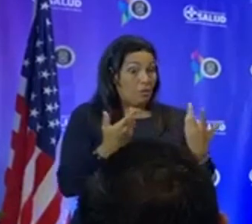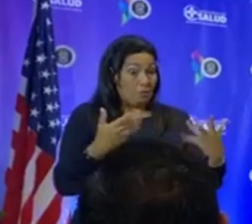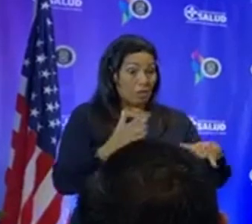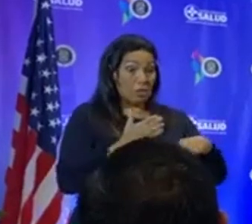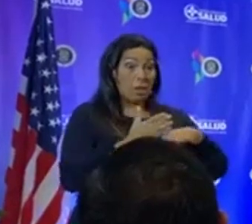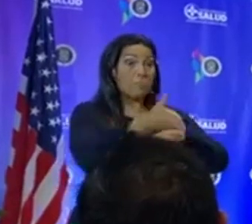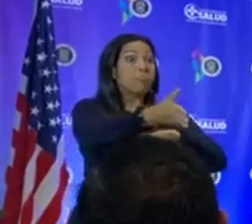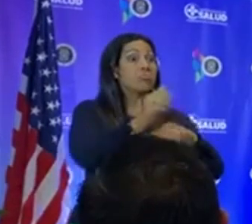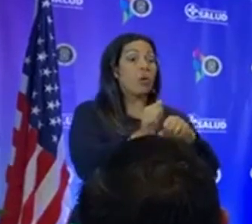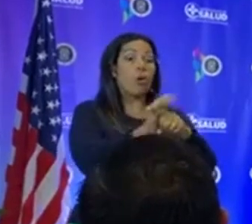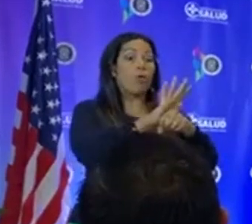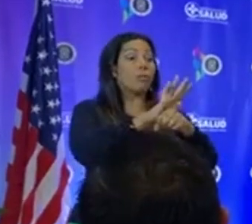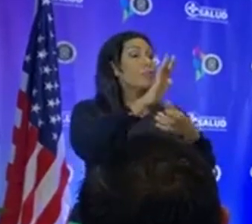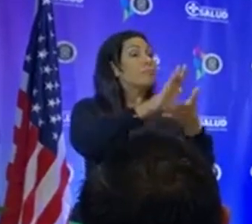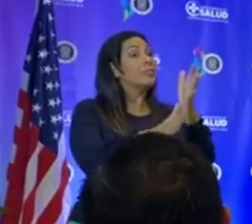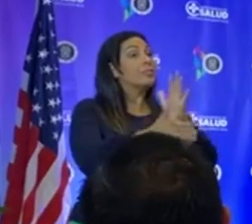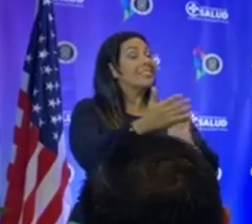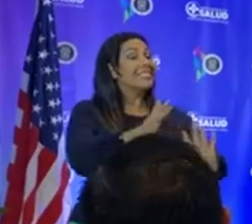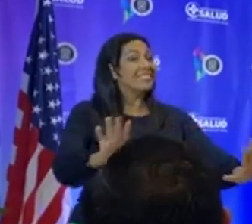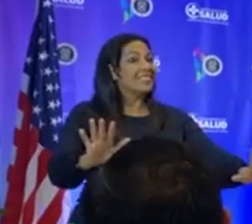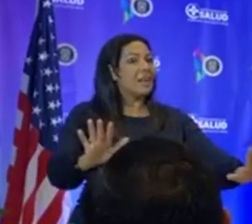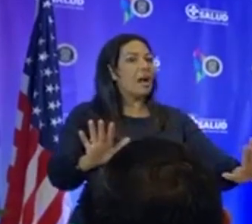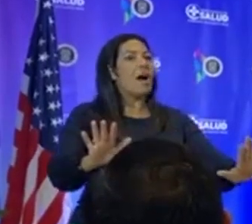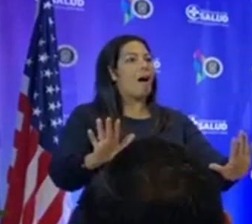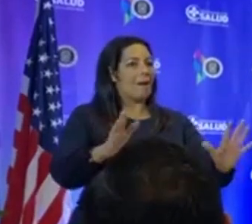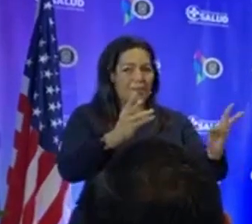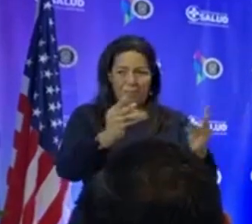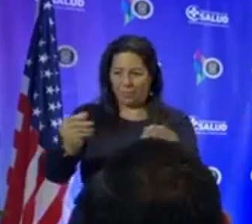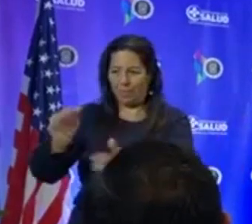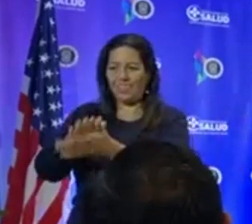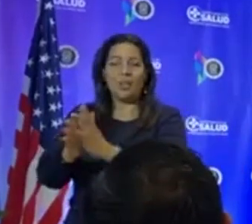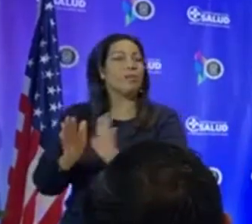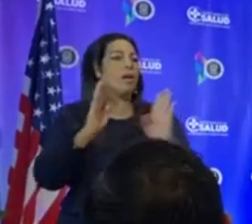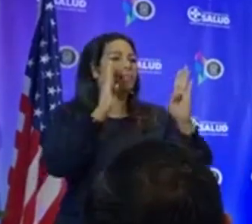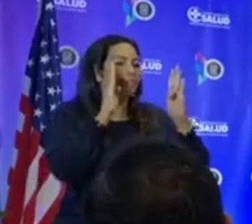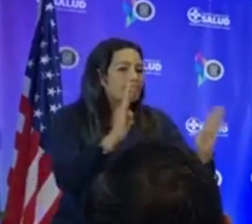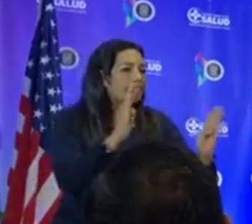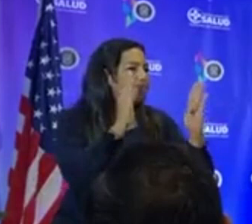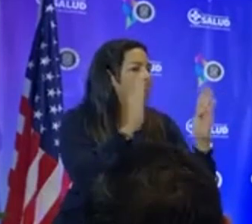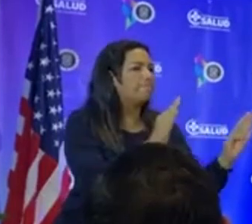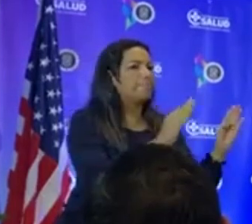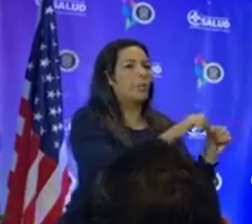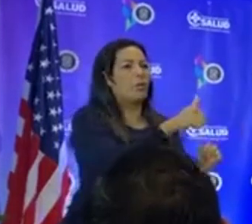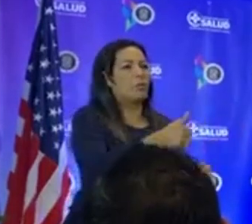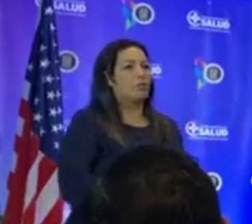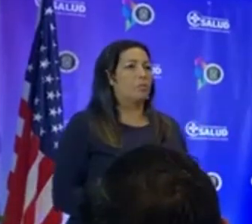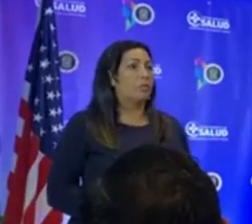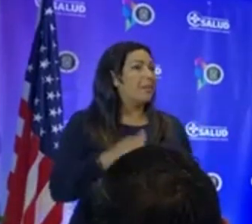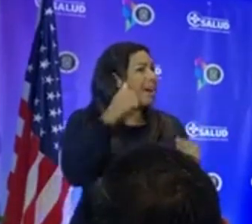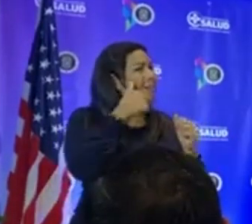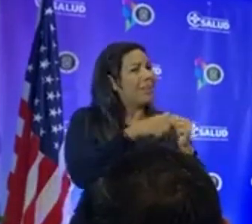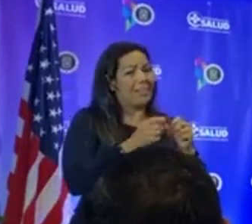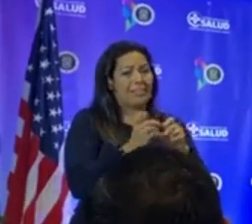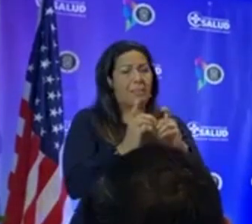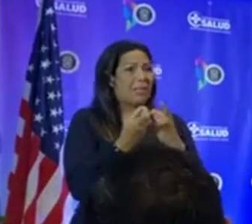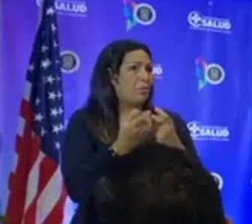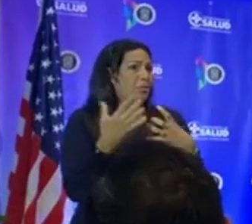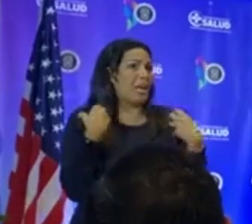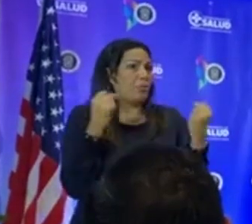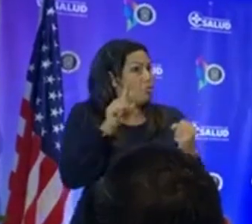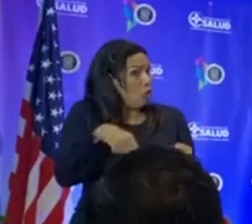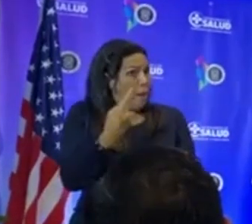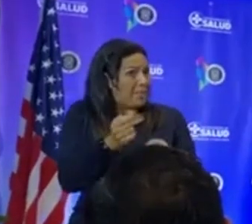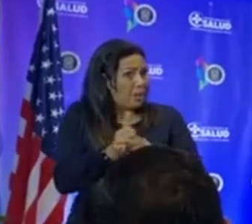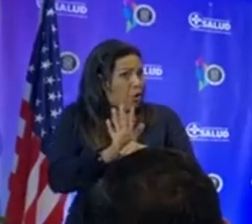lo mismo con todas las condiciones que en Puerto Rico tenemos, porque esto no es COVID. El Departamento de Salud no existe por el COVID. El Departamento de Salud